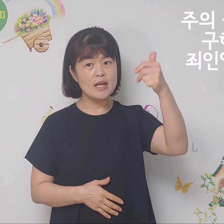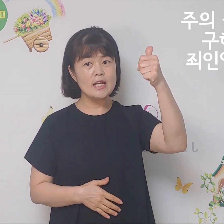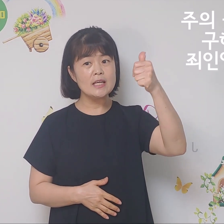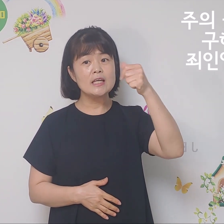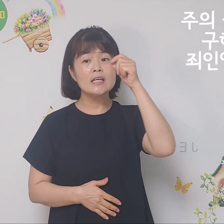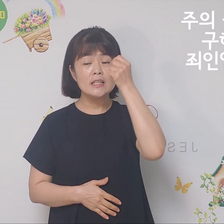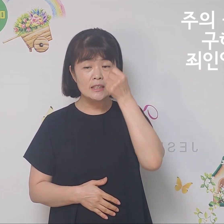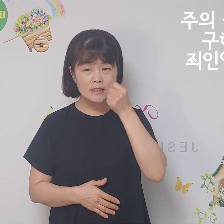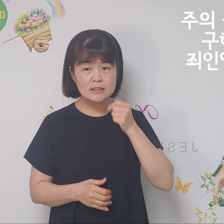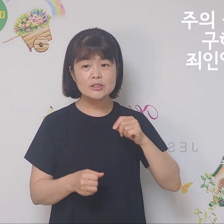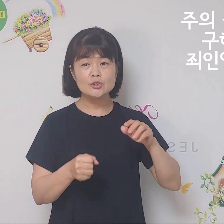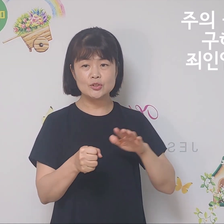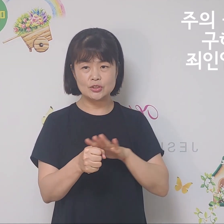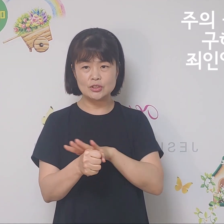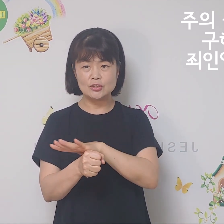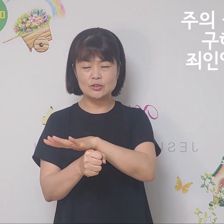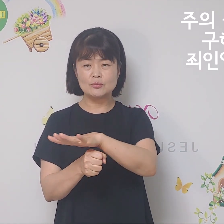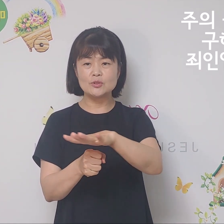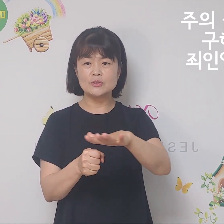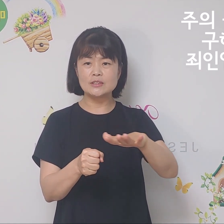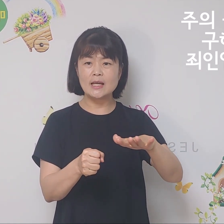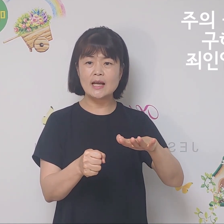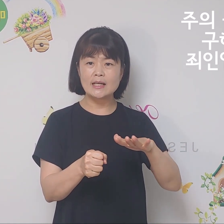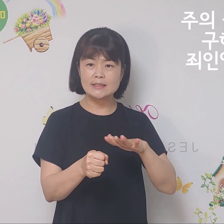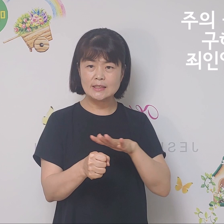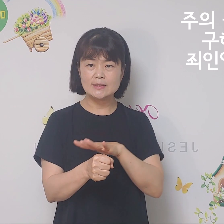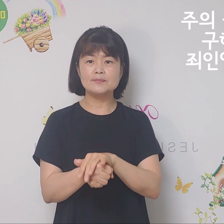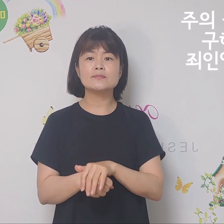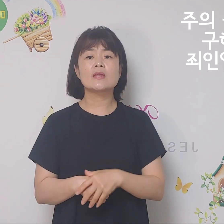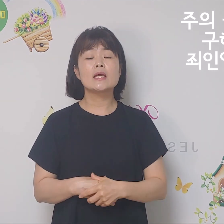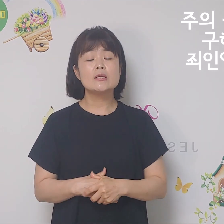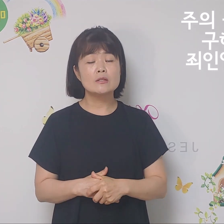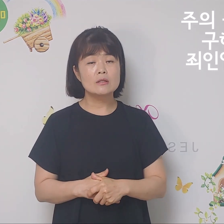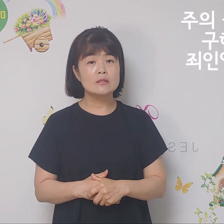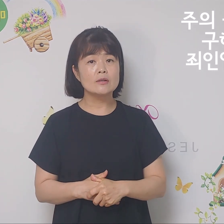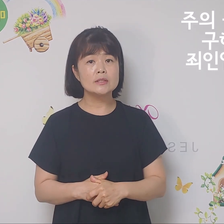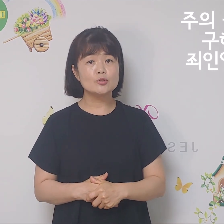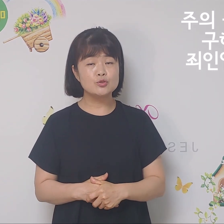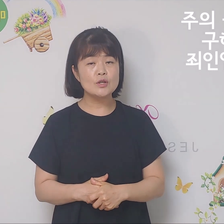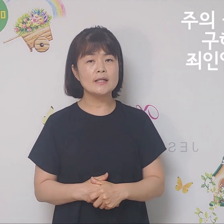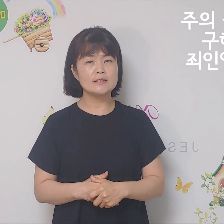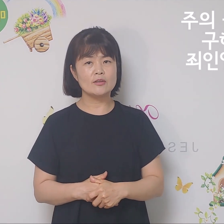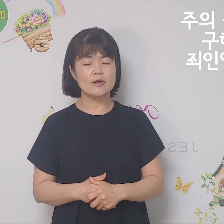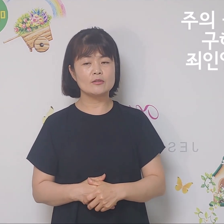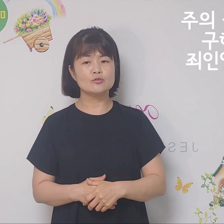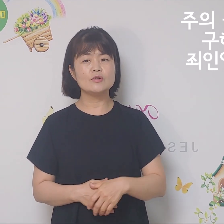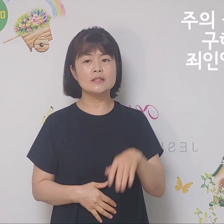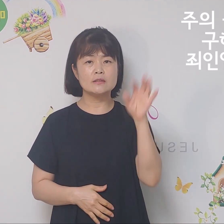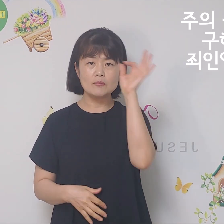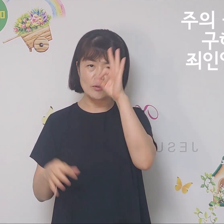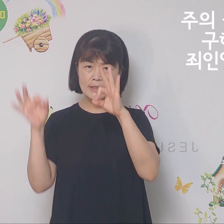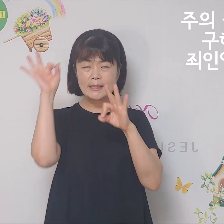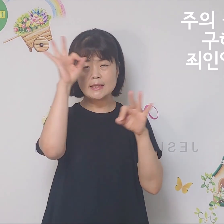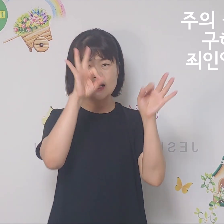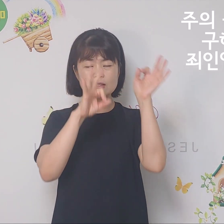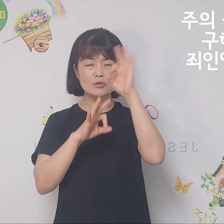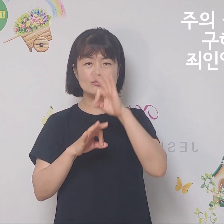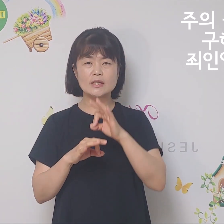주의 긍휼을 눈물로써 사랑하는 그것을 구하는 거예요. 구하는 건 뭐 찾다 하셔도